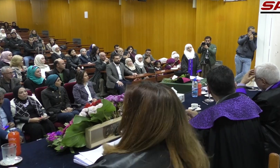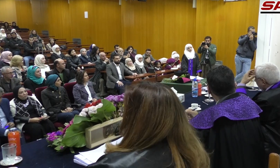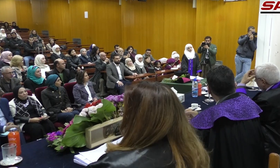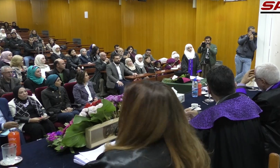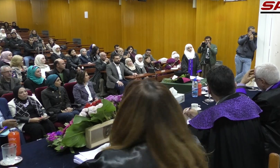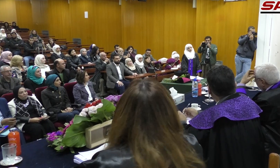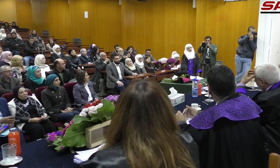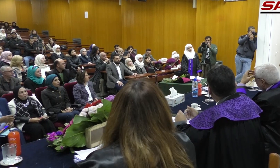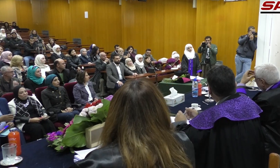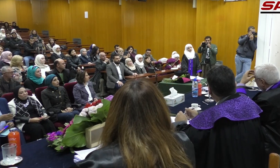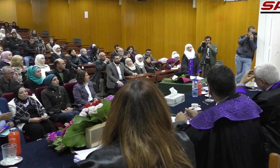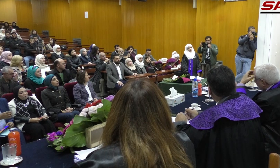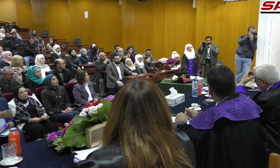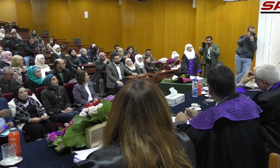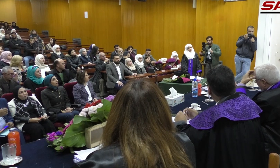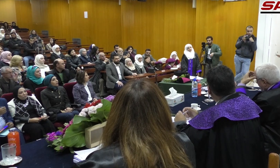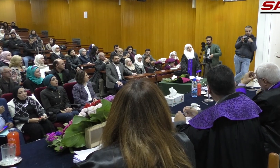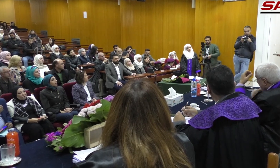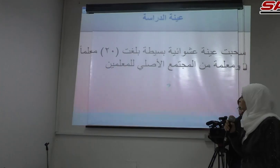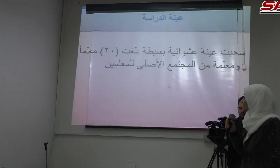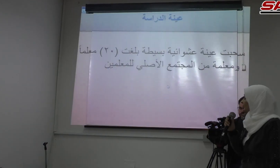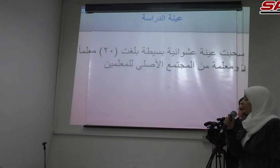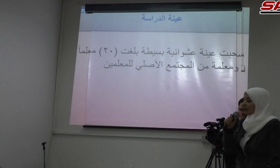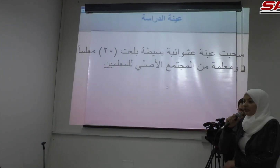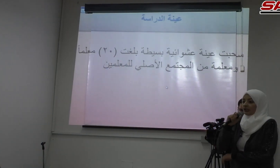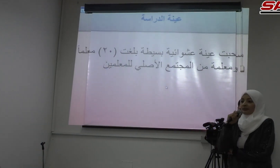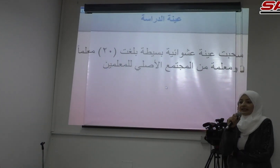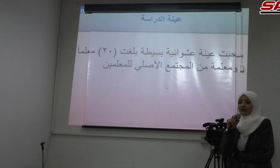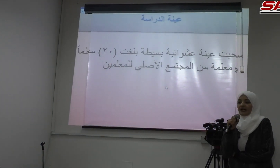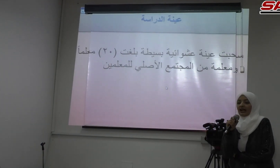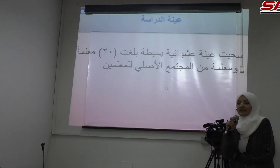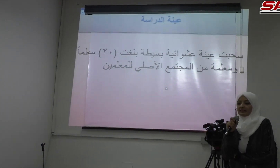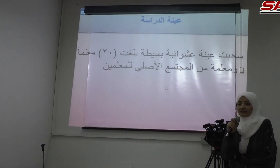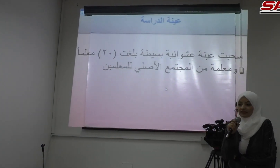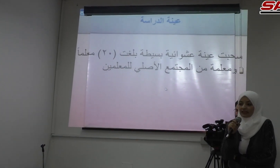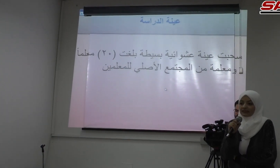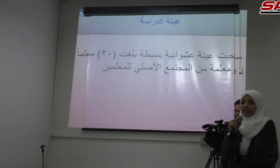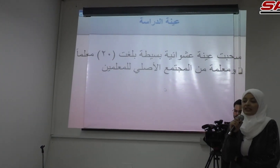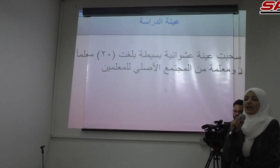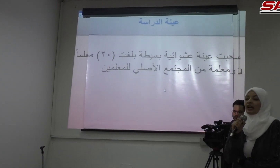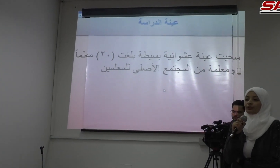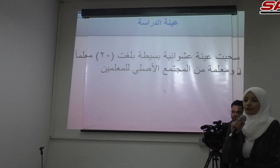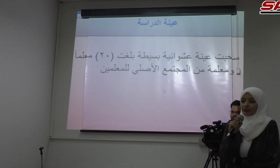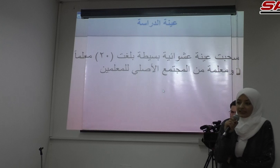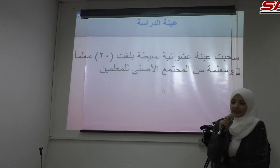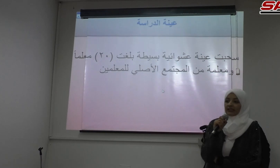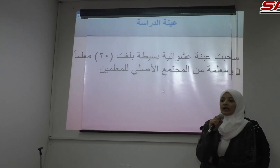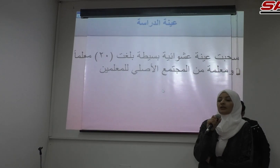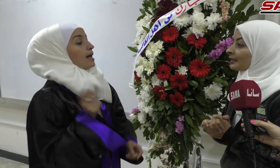درجة الامتياز مع مرتبة الشرف، وبمساعدة المترجمة فرح التل التي ترافق محمد تطوعا،